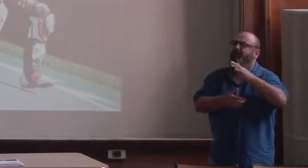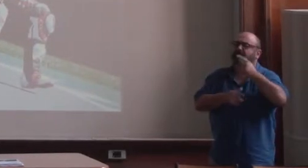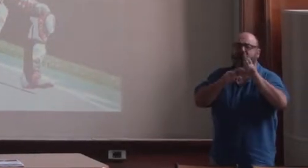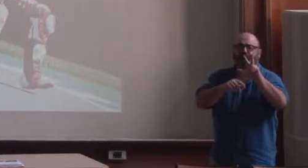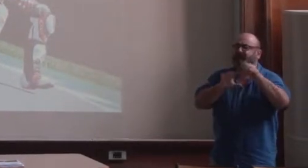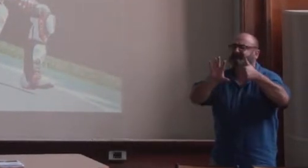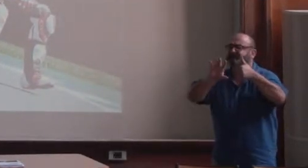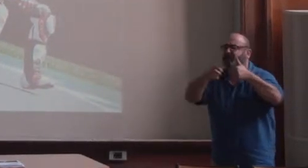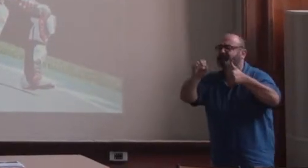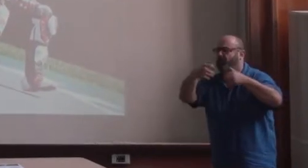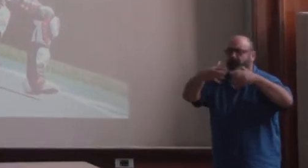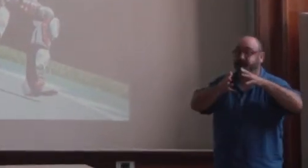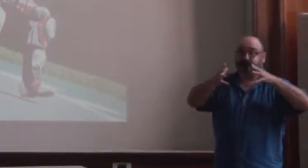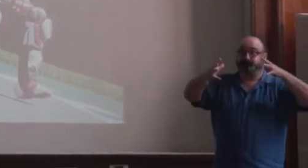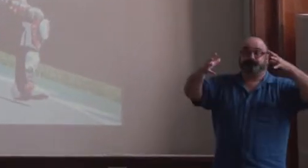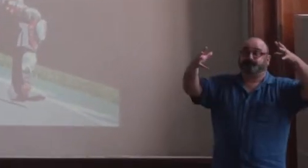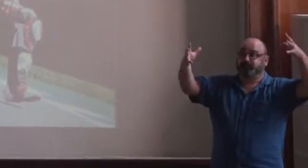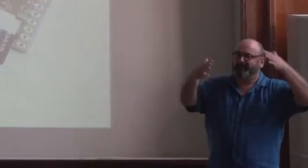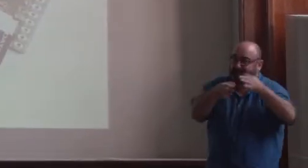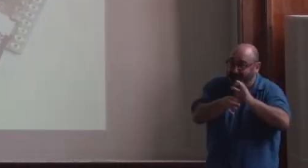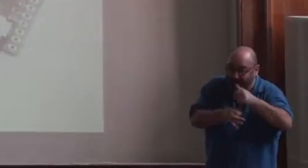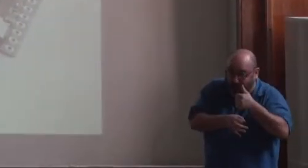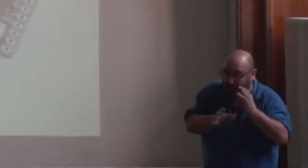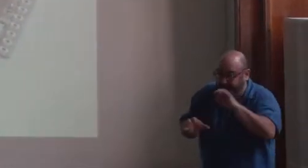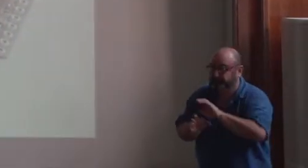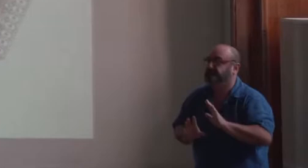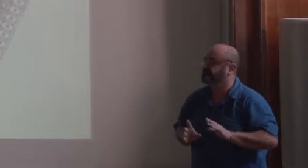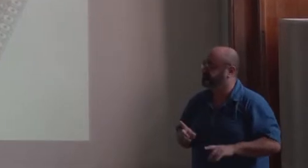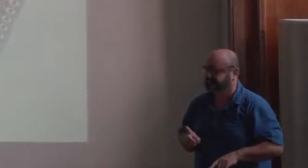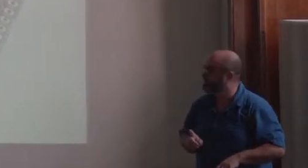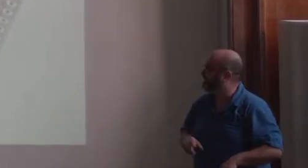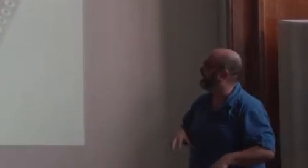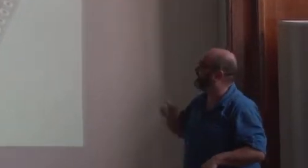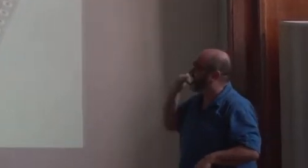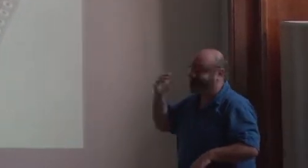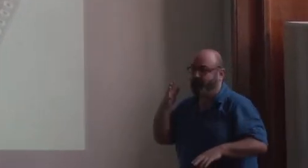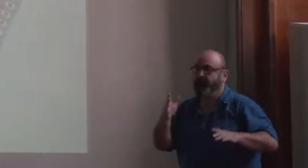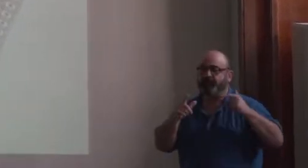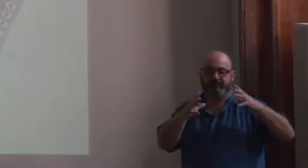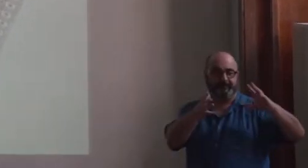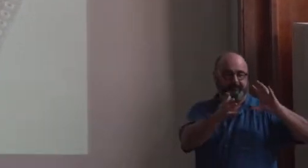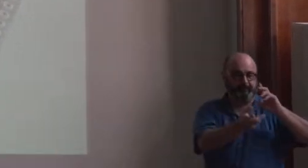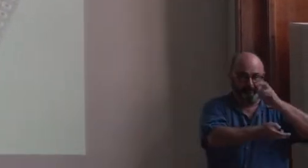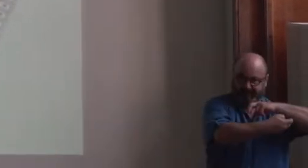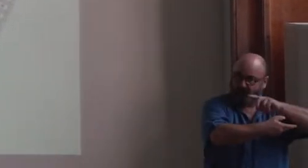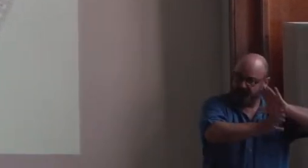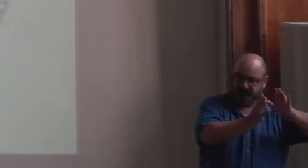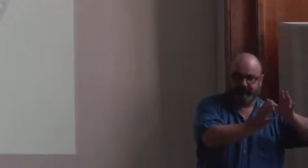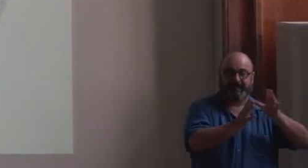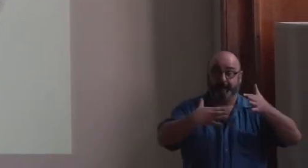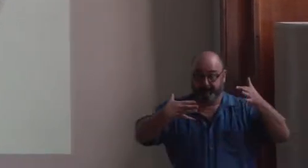Mais ça marche pas. Du coup, il y a eu cette idée de lancer un projet MicroPython, Python